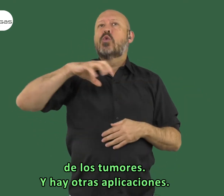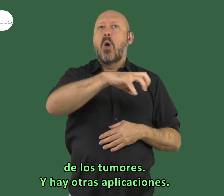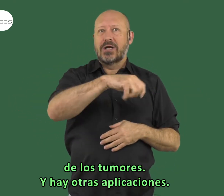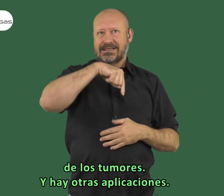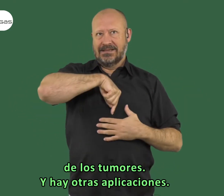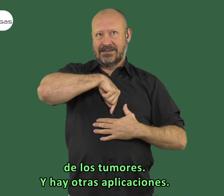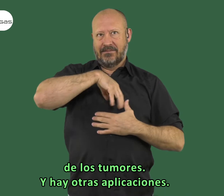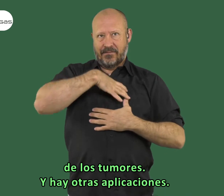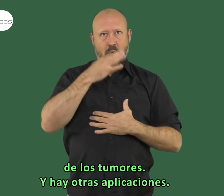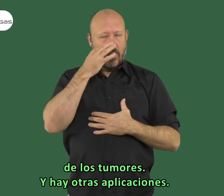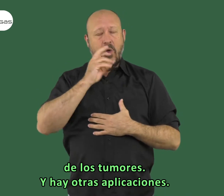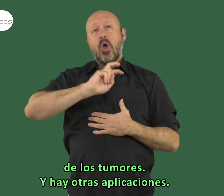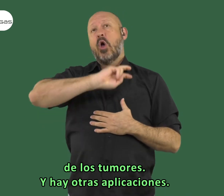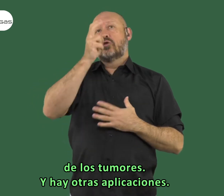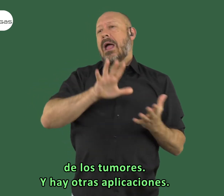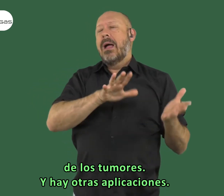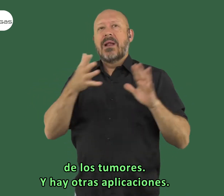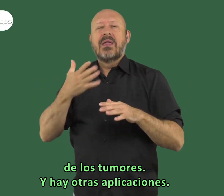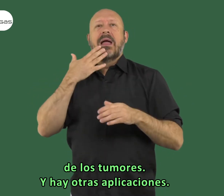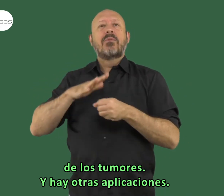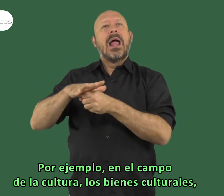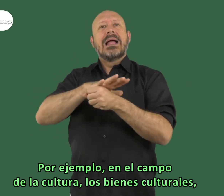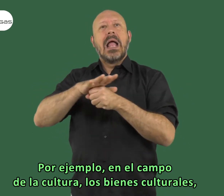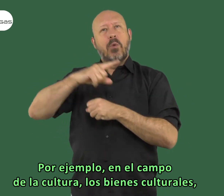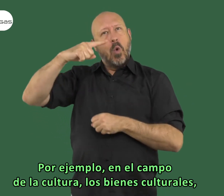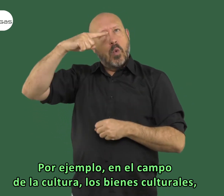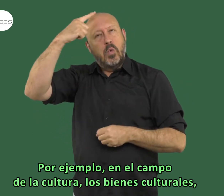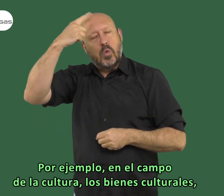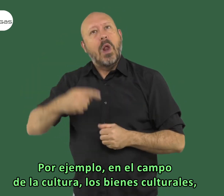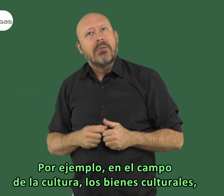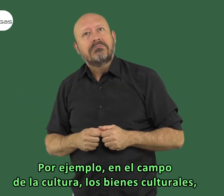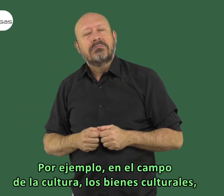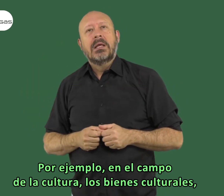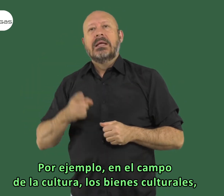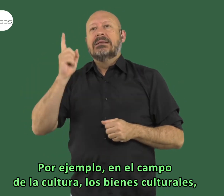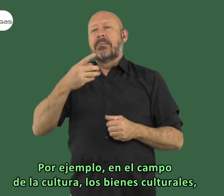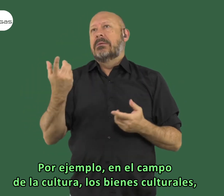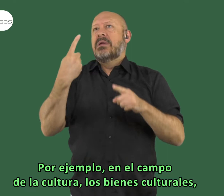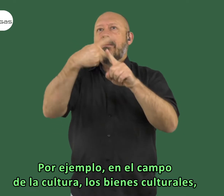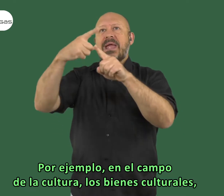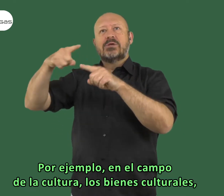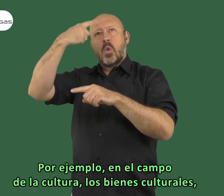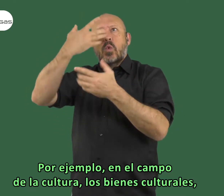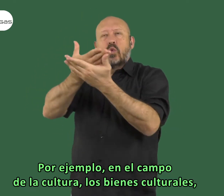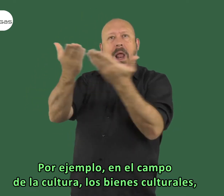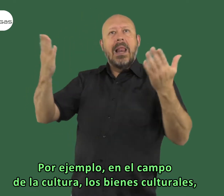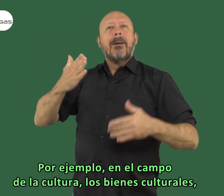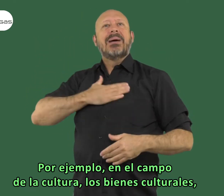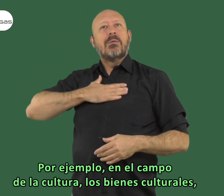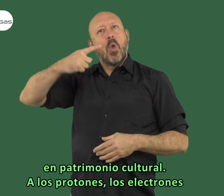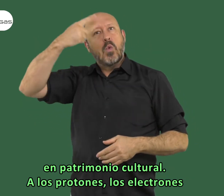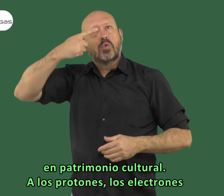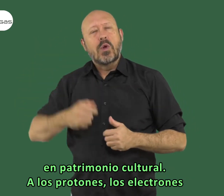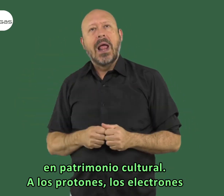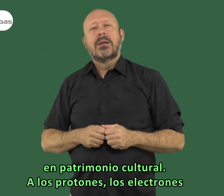de los tumores. Y hay otras aplicaciones, por ejemplo, en campo de la cultura y de los bienes